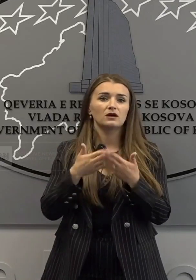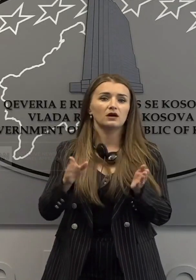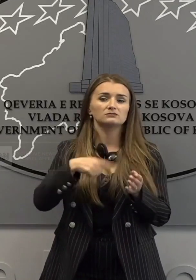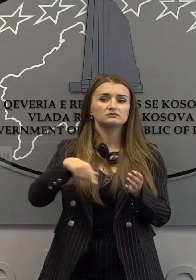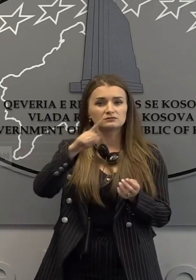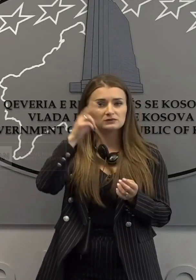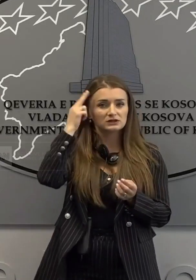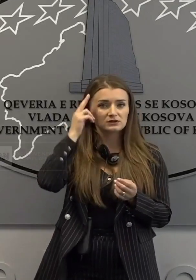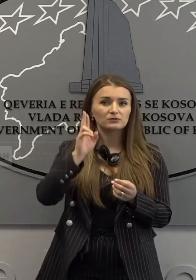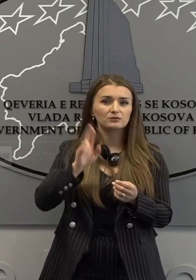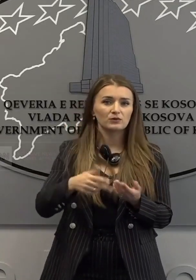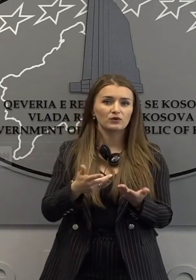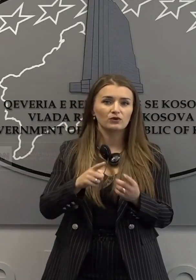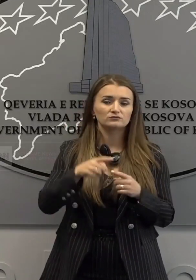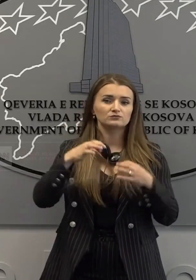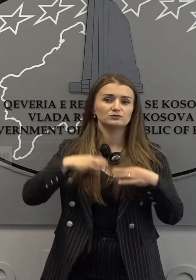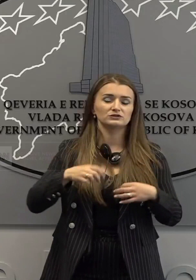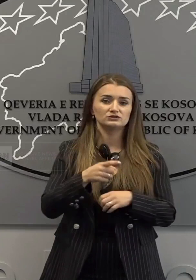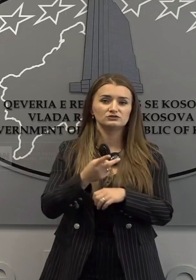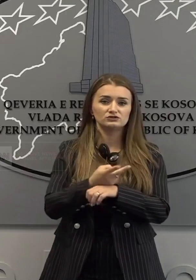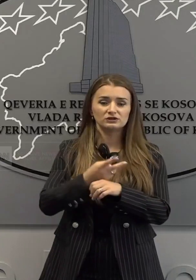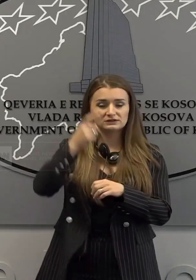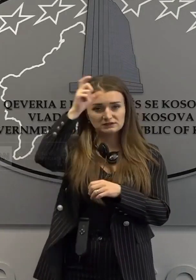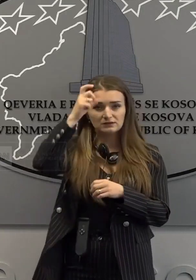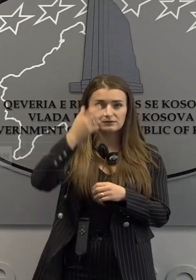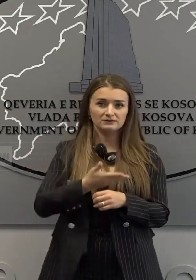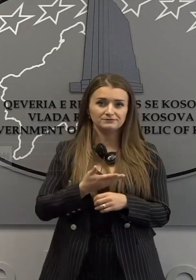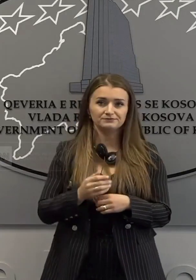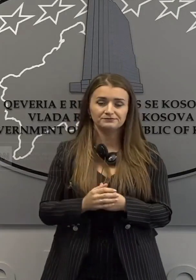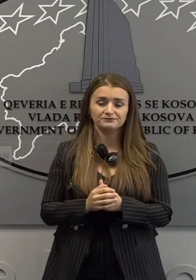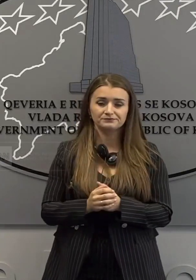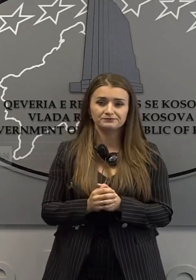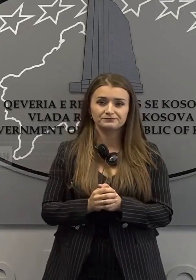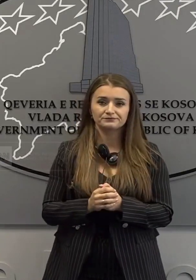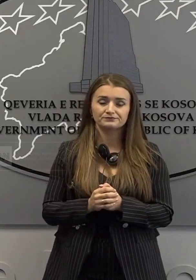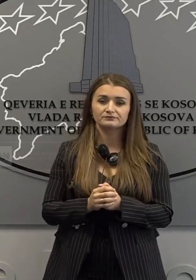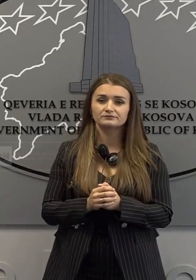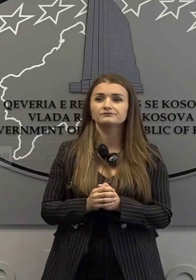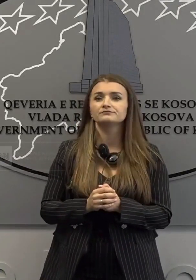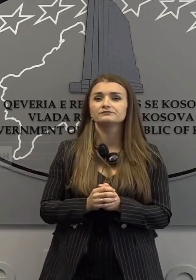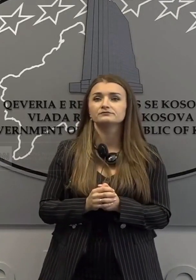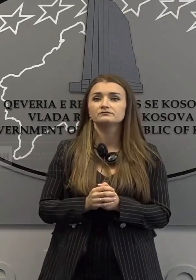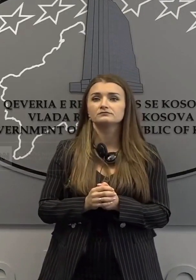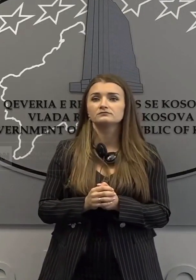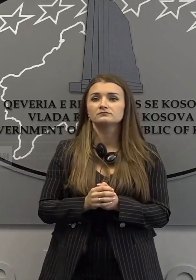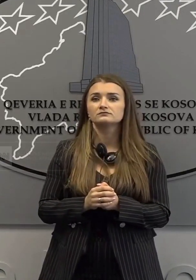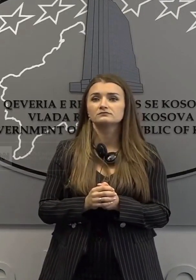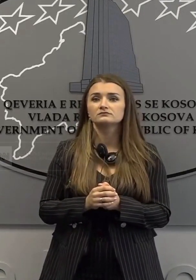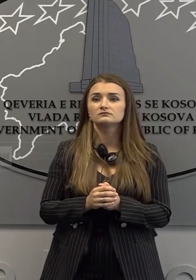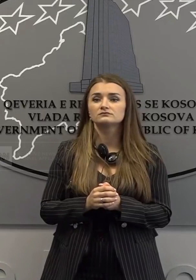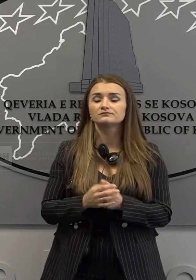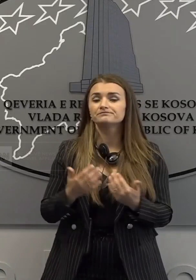publik atje duke qenë president i Republikës, nuk është ndryshe. Unë me këtë rast dua vetëm të